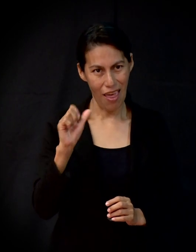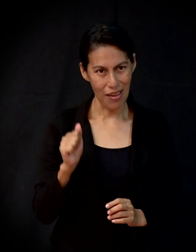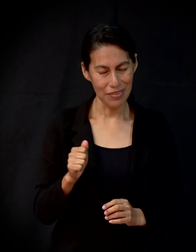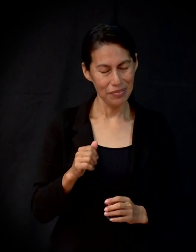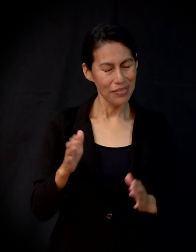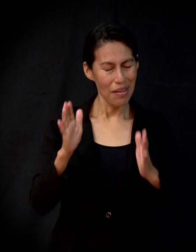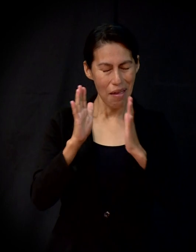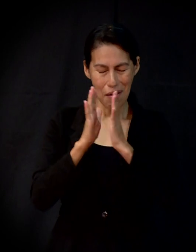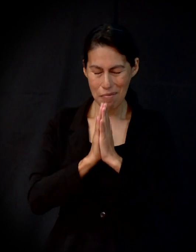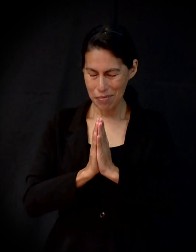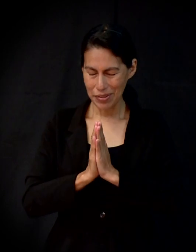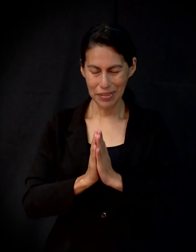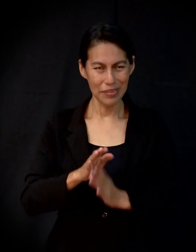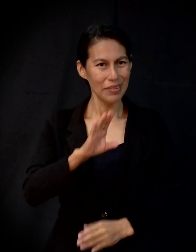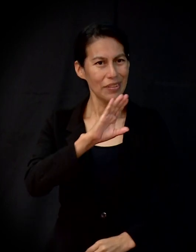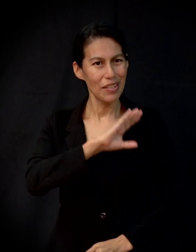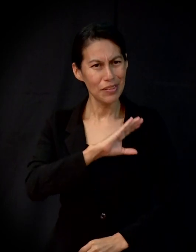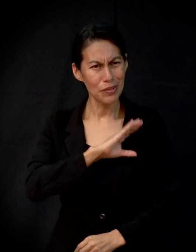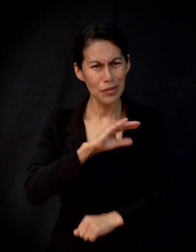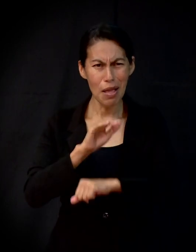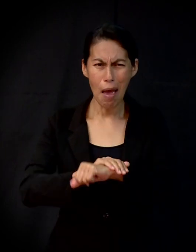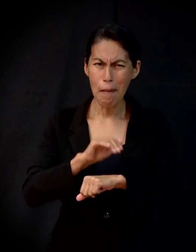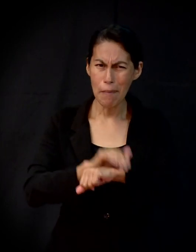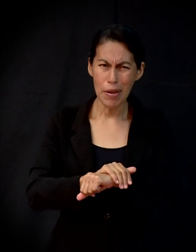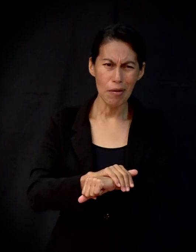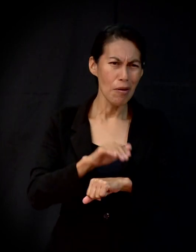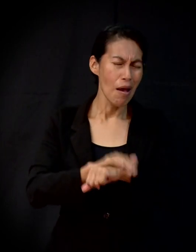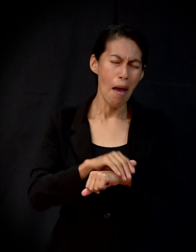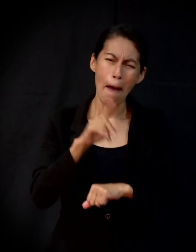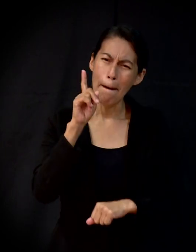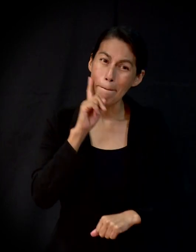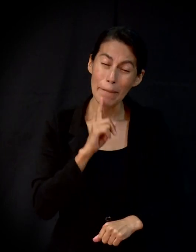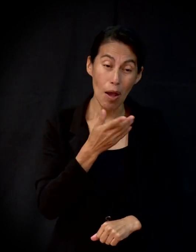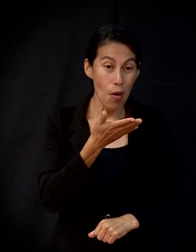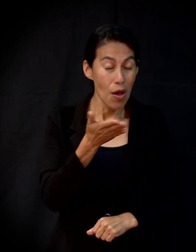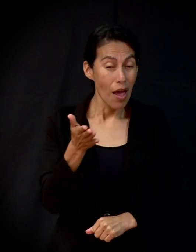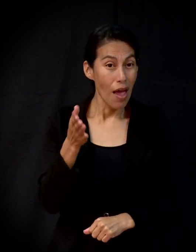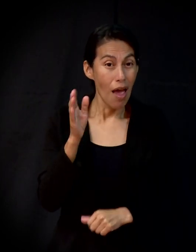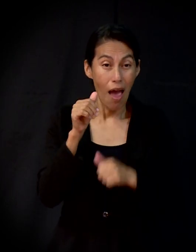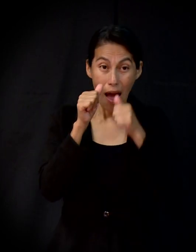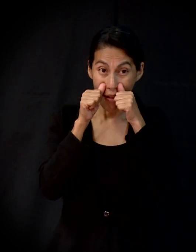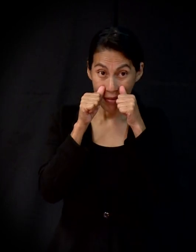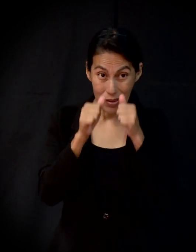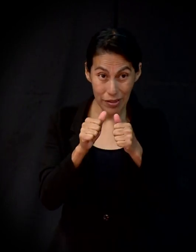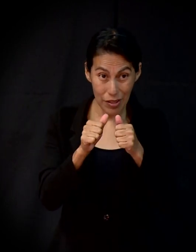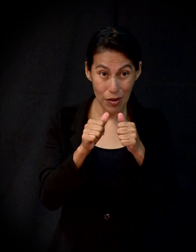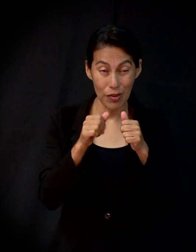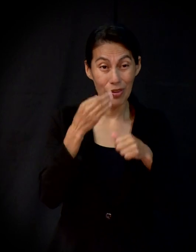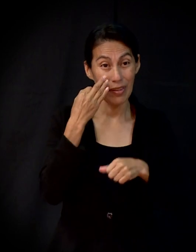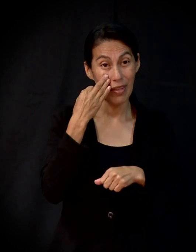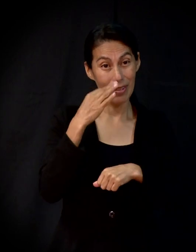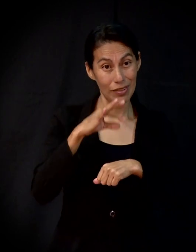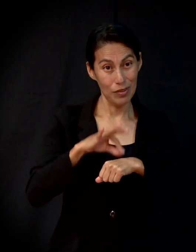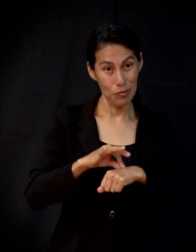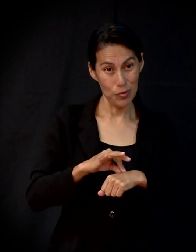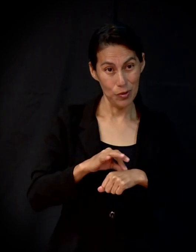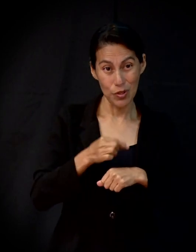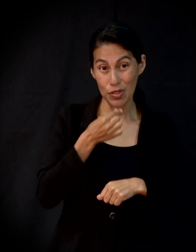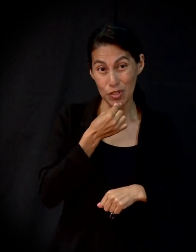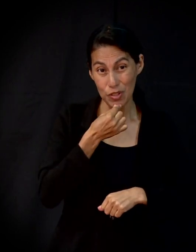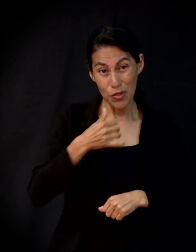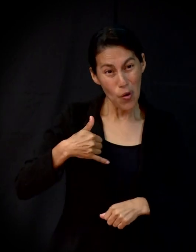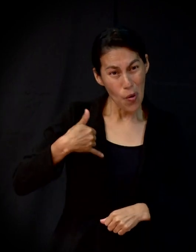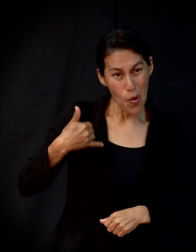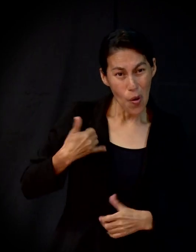Queridos amigos y amigas, estoy escuchando el testimonio de este. No tanto de